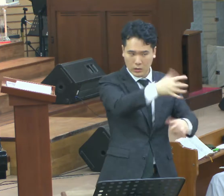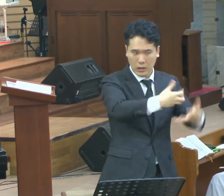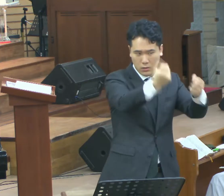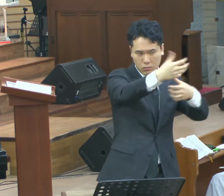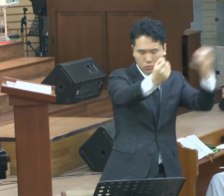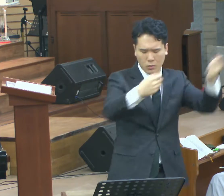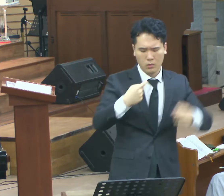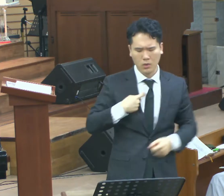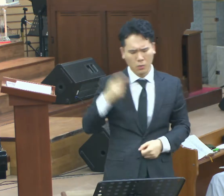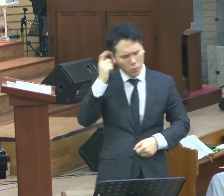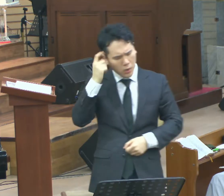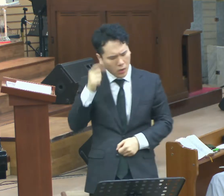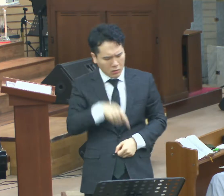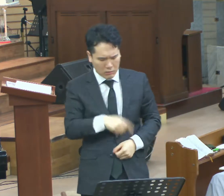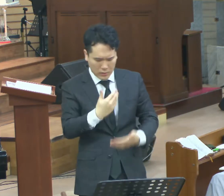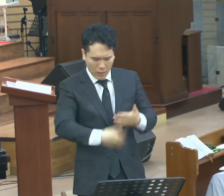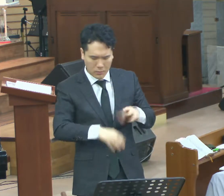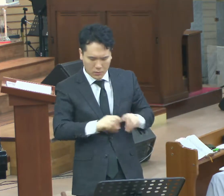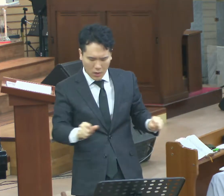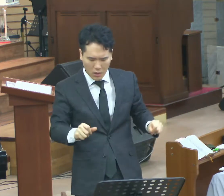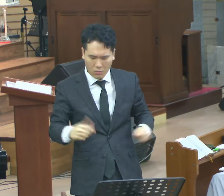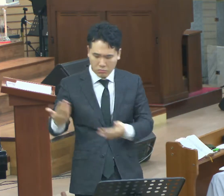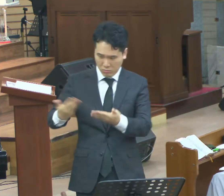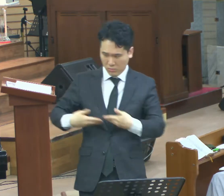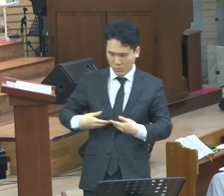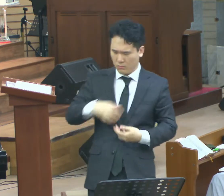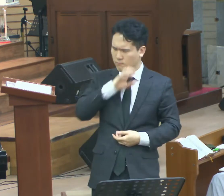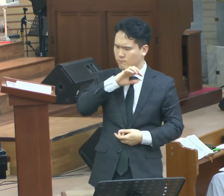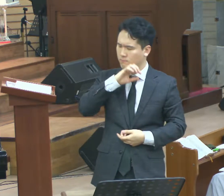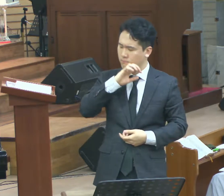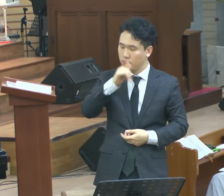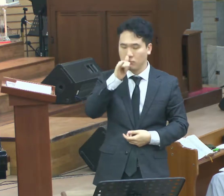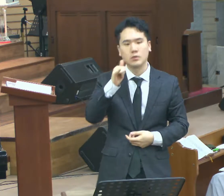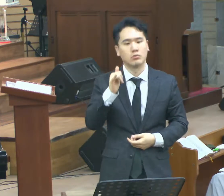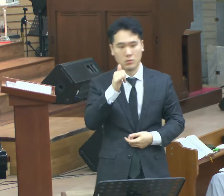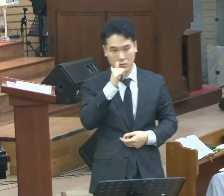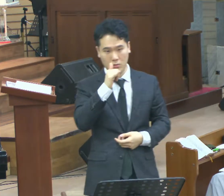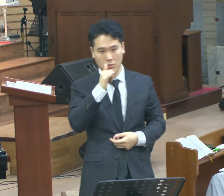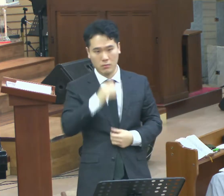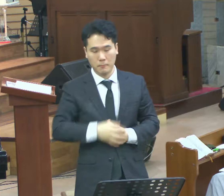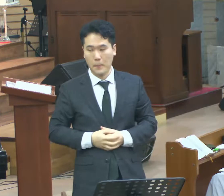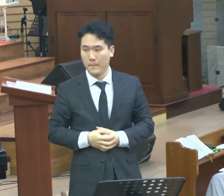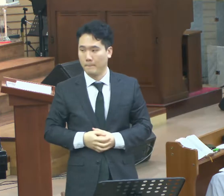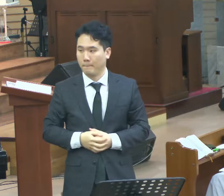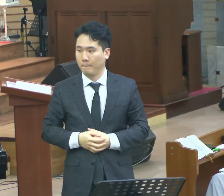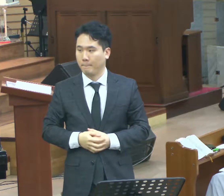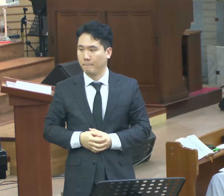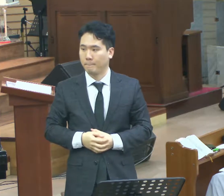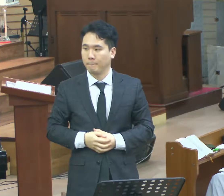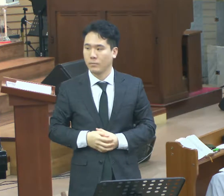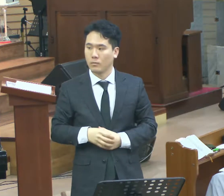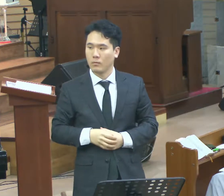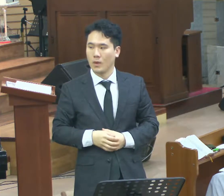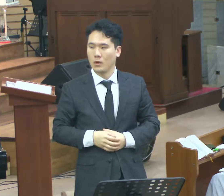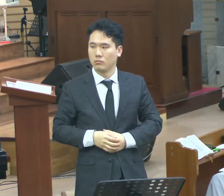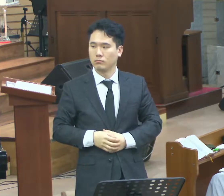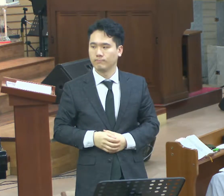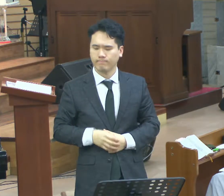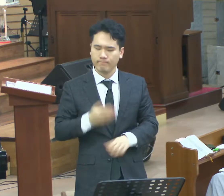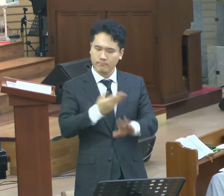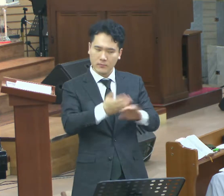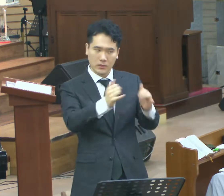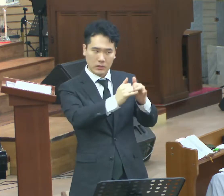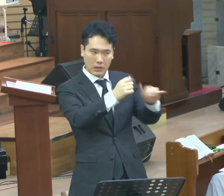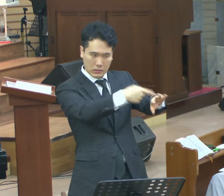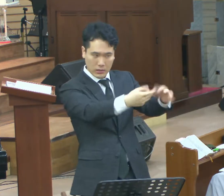지파 땅을 뽑는 경우에는 아니 남의 땅을 왜 먼저 와서 차지하고 그래? 여기 우리 땅인데 이렇게 미움을 받고 견제를